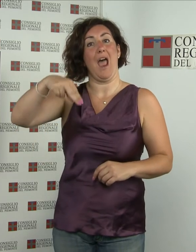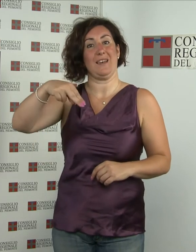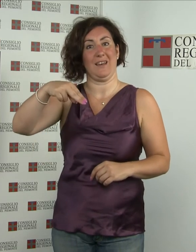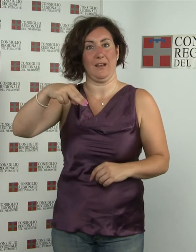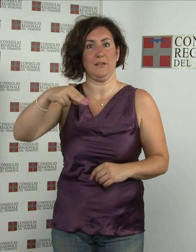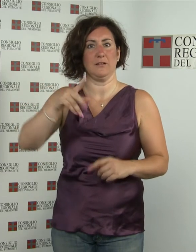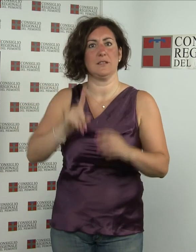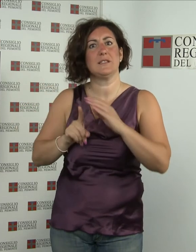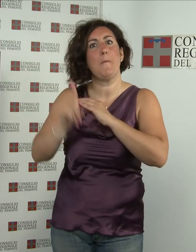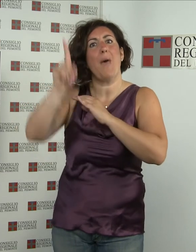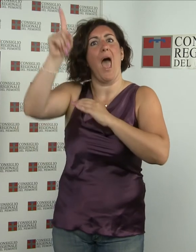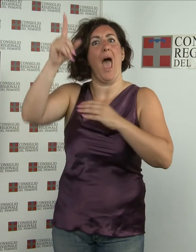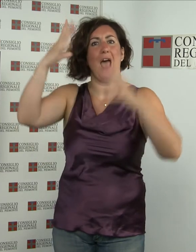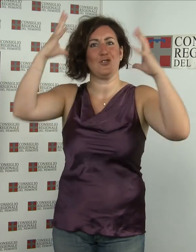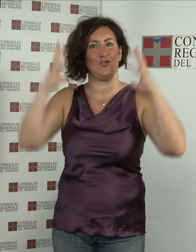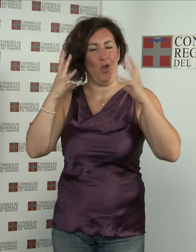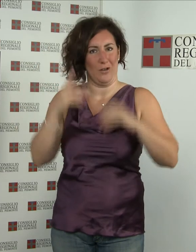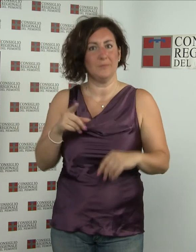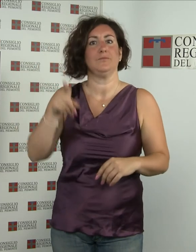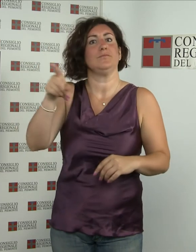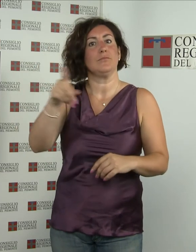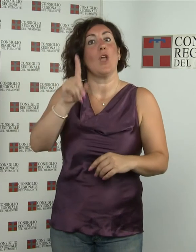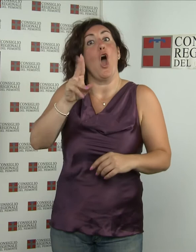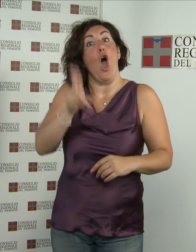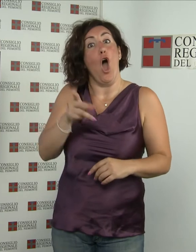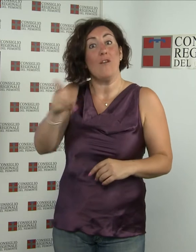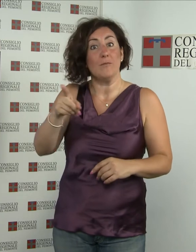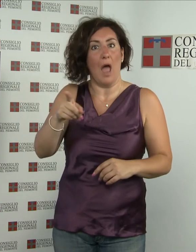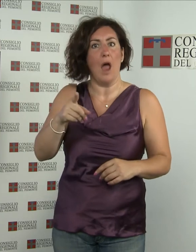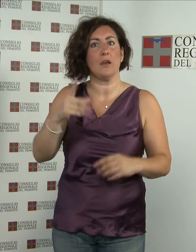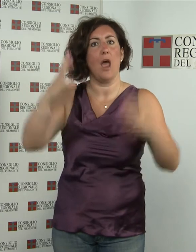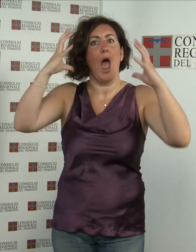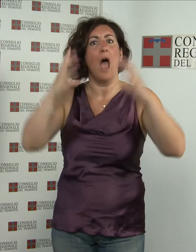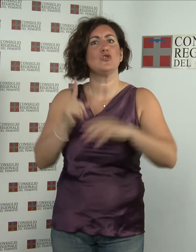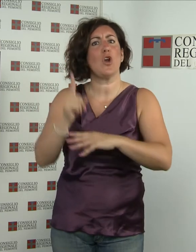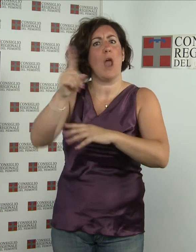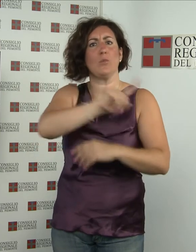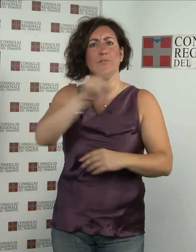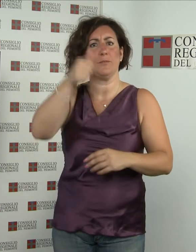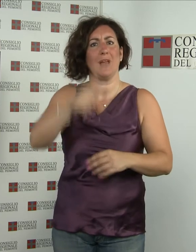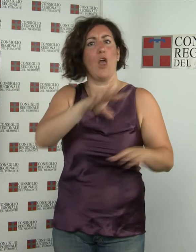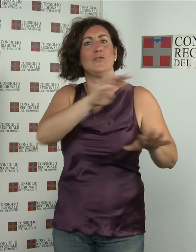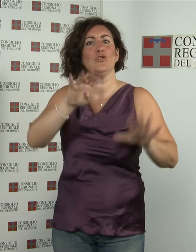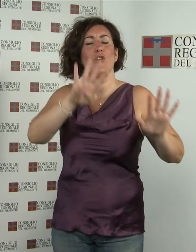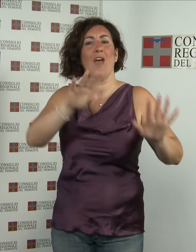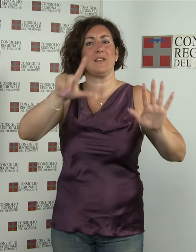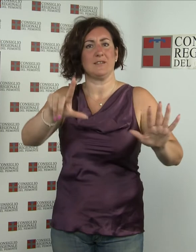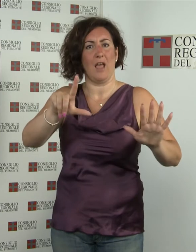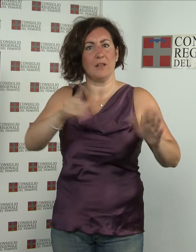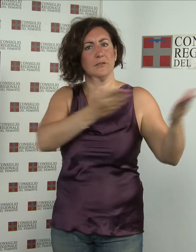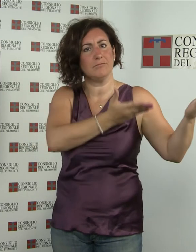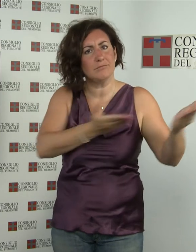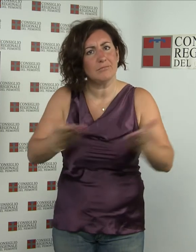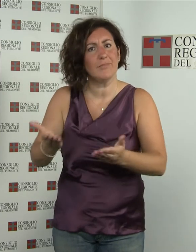Hoffman, professore dell'MIT e astronauta operativo fino al 1997, è stato ricevuto a Palazzo Lascaris da